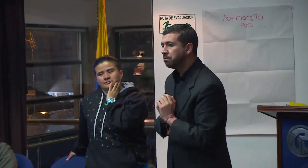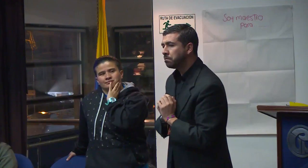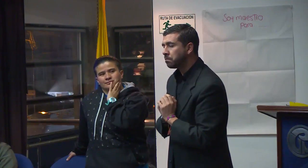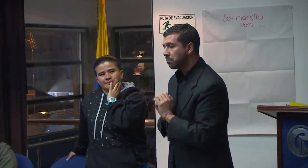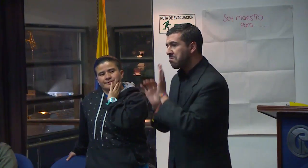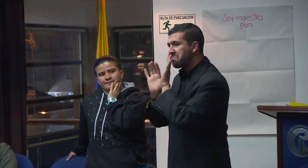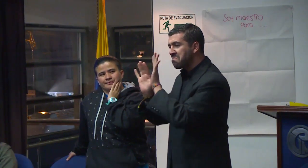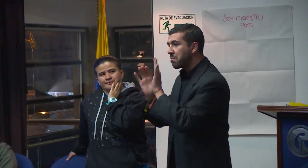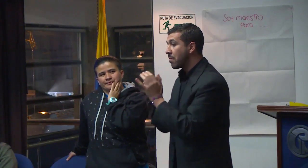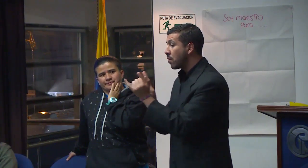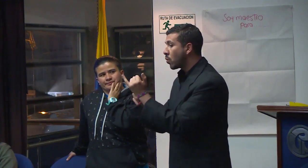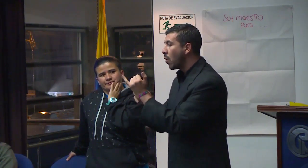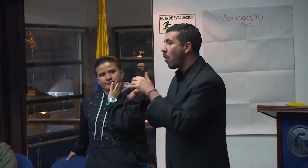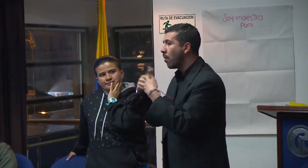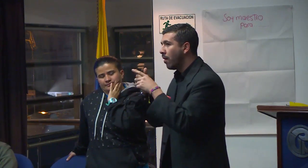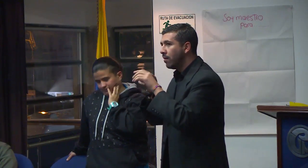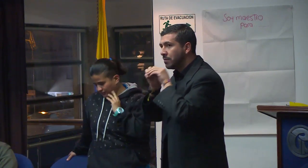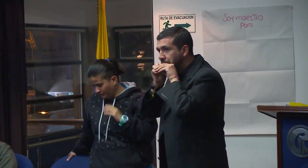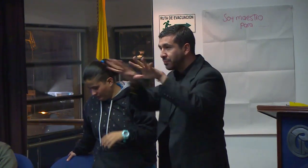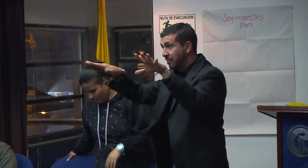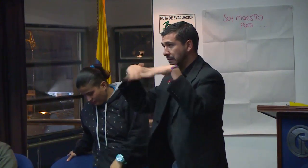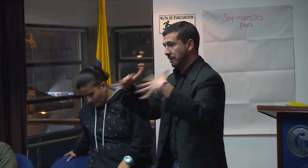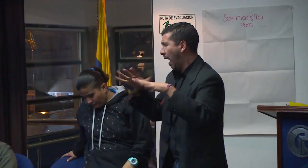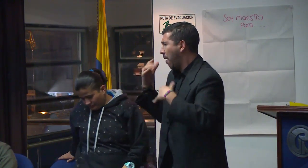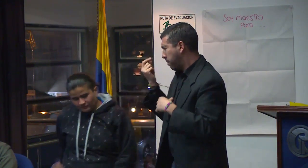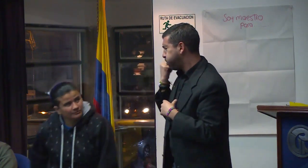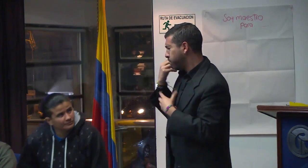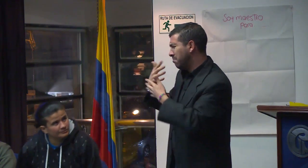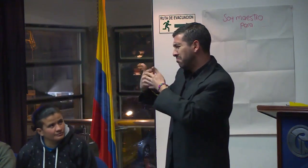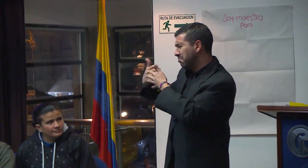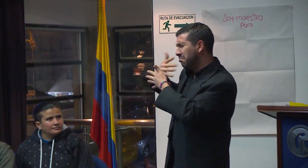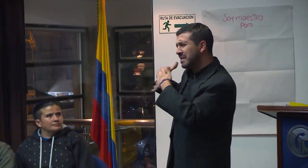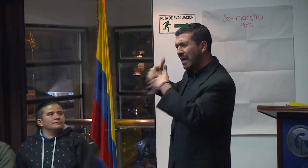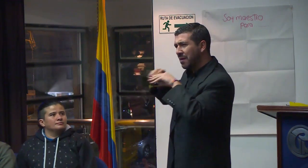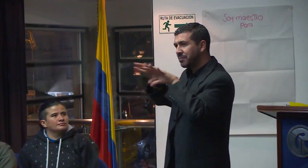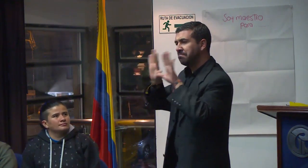¿Sí? Como un guión con las diferentes ideas que tengo.